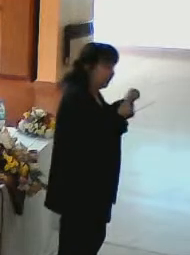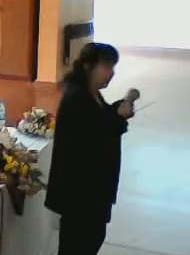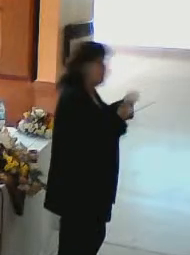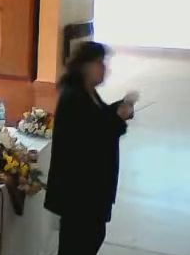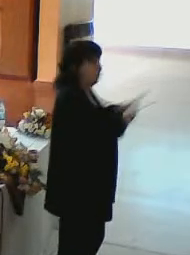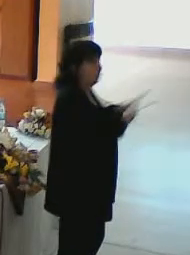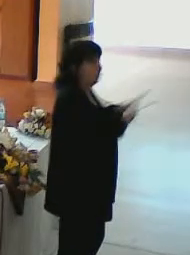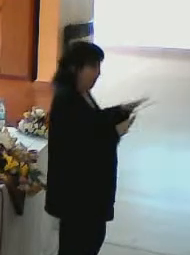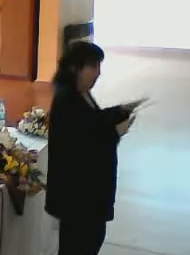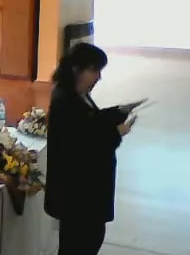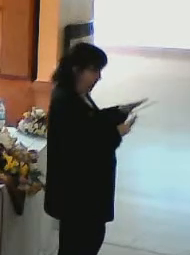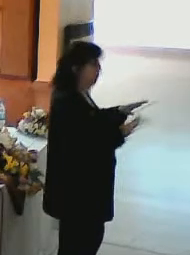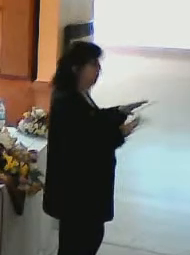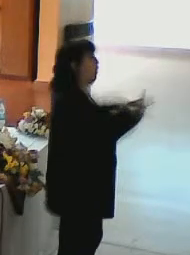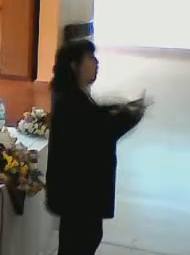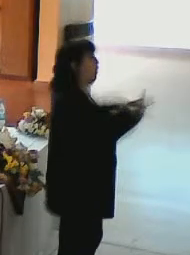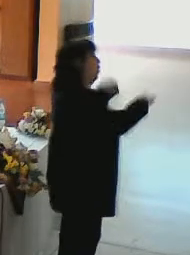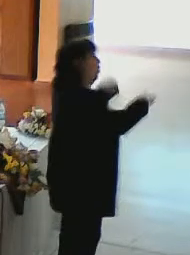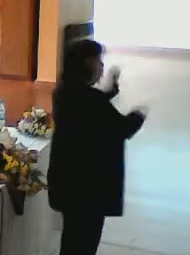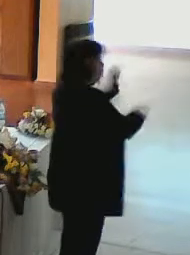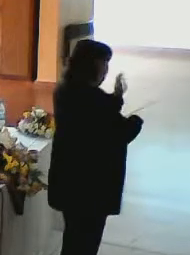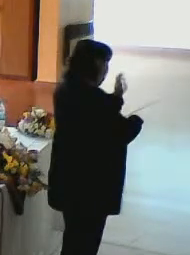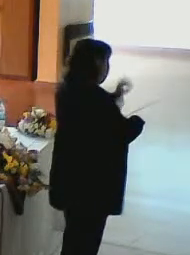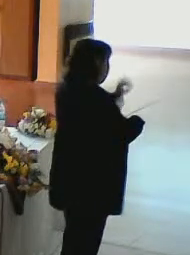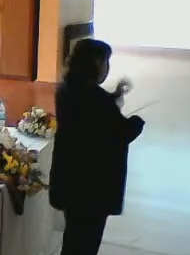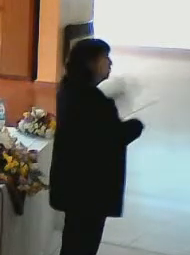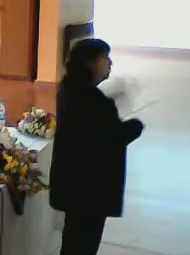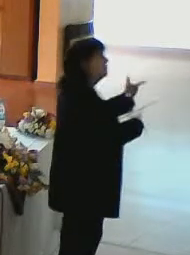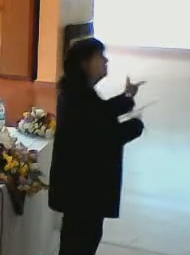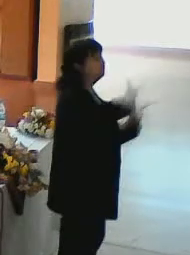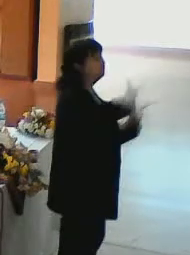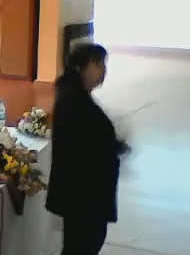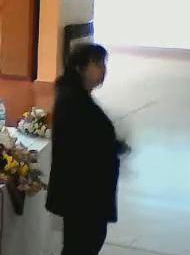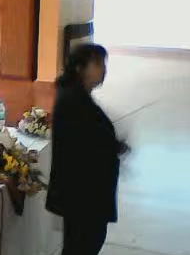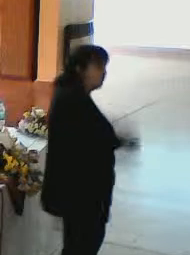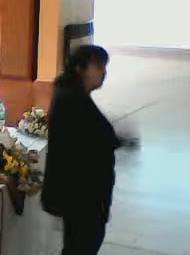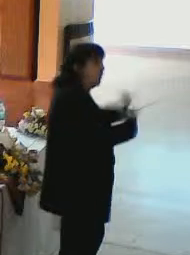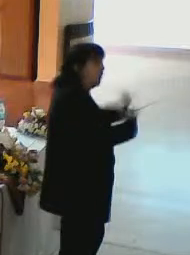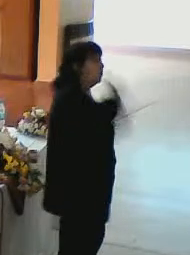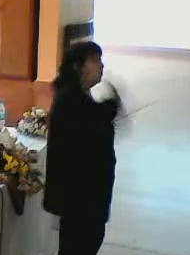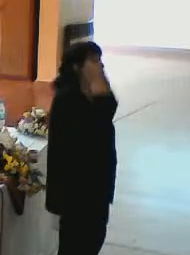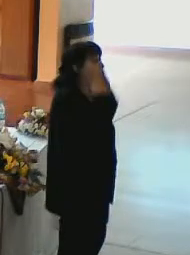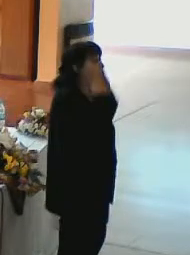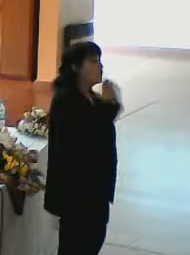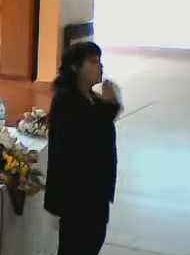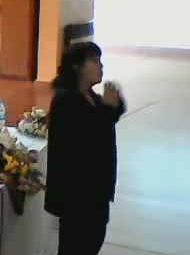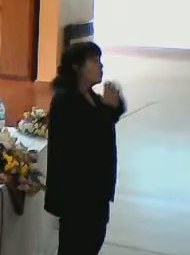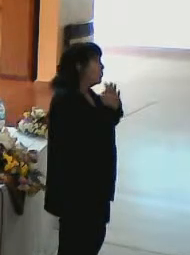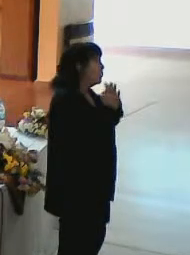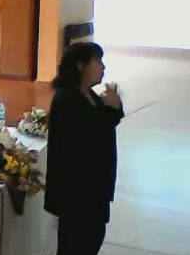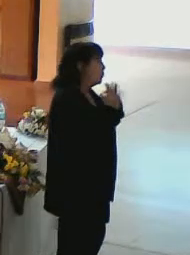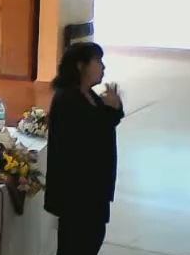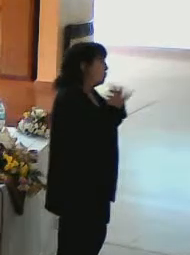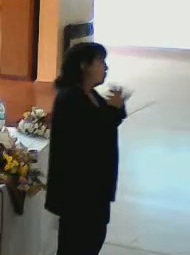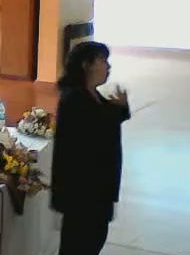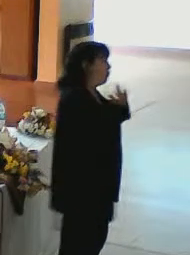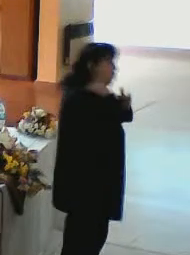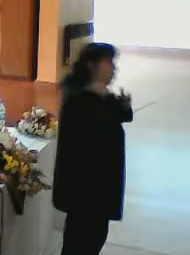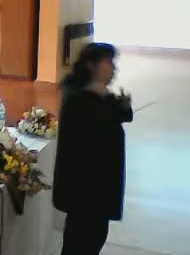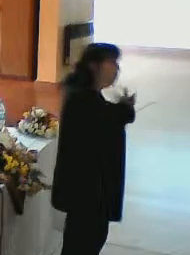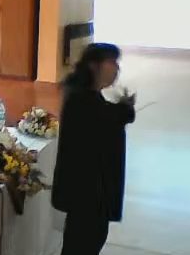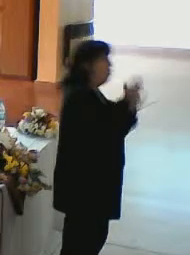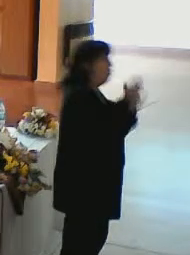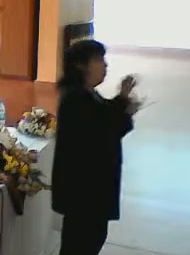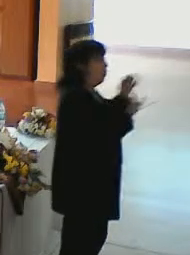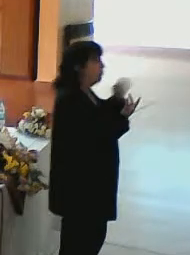algún momento estuviera hipóxico, eso quiere decir que le falta oxígeno, igual hay muchas patologías pulmonares, todo